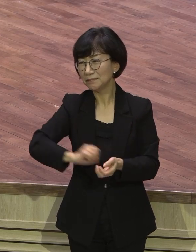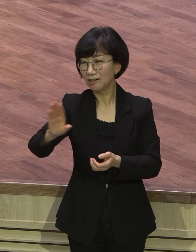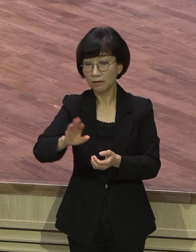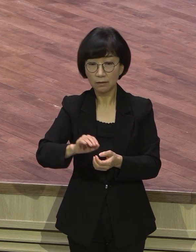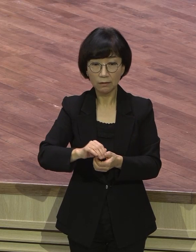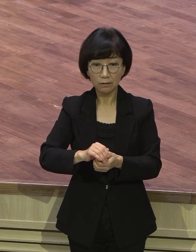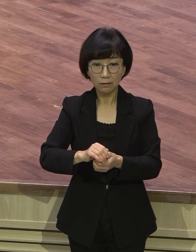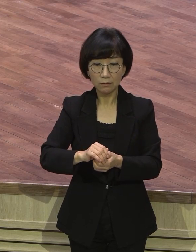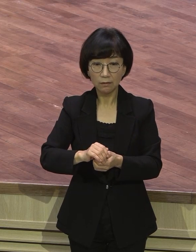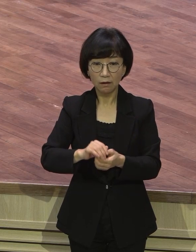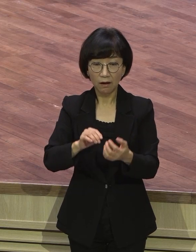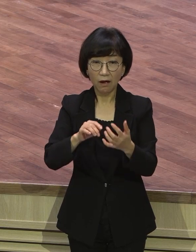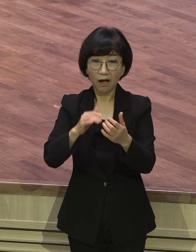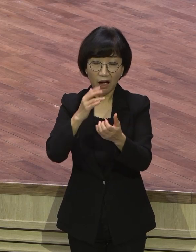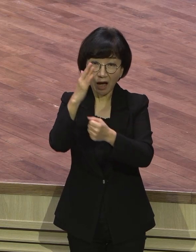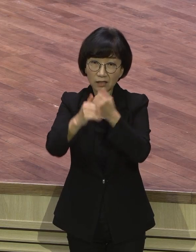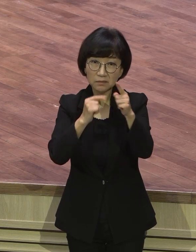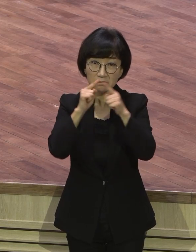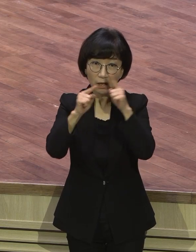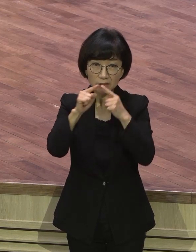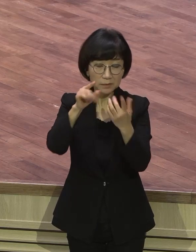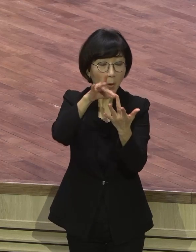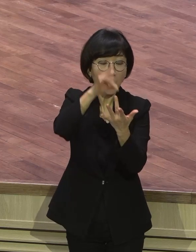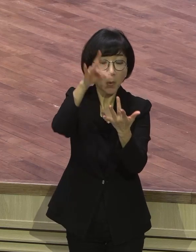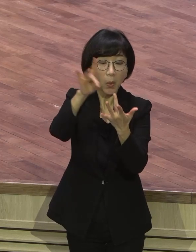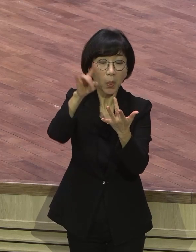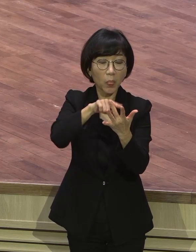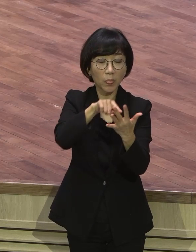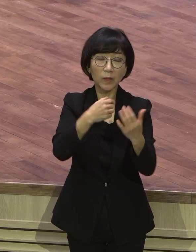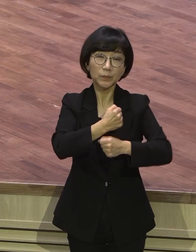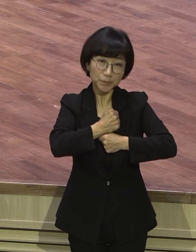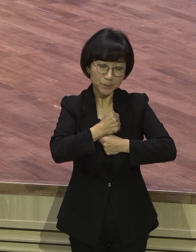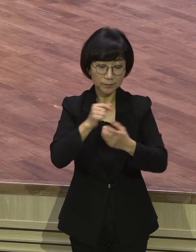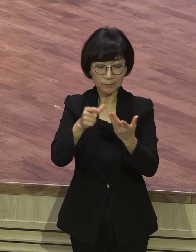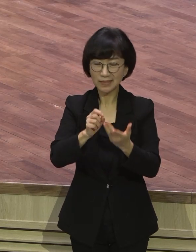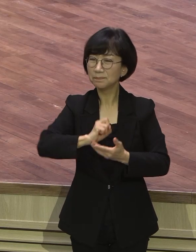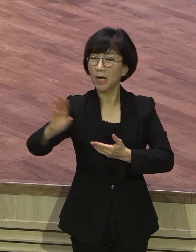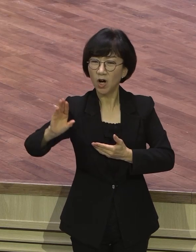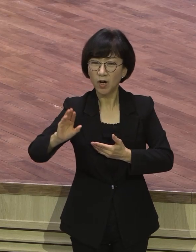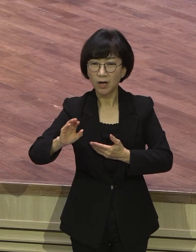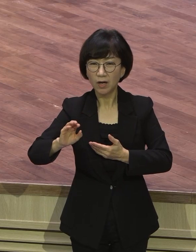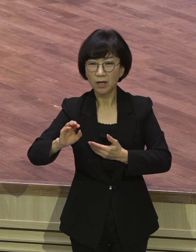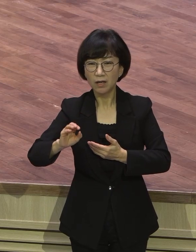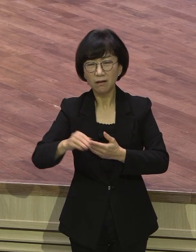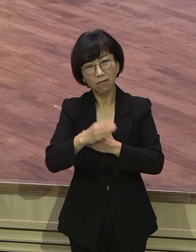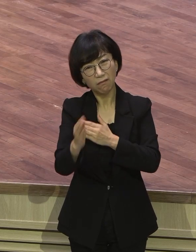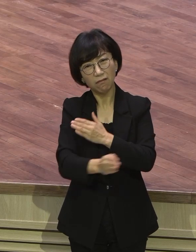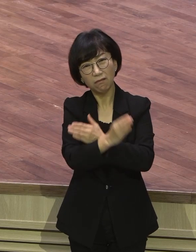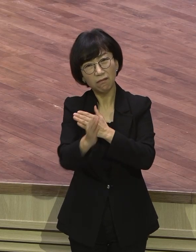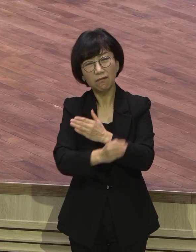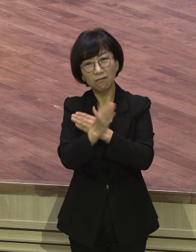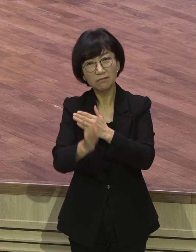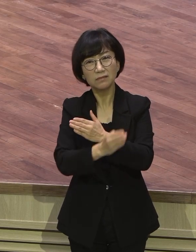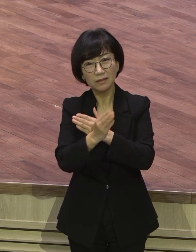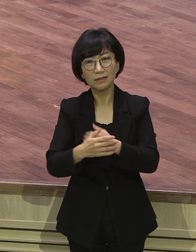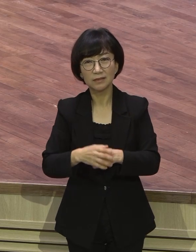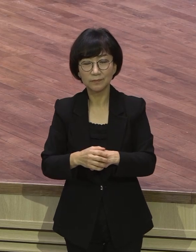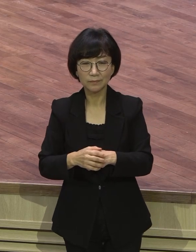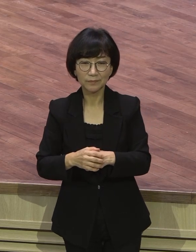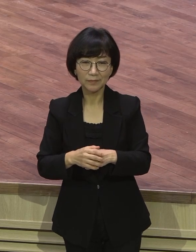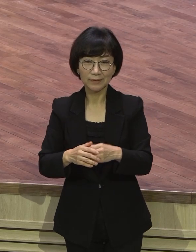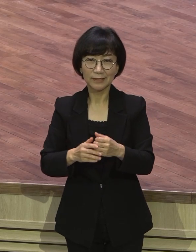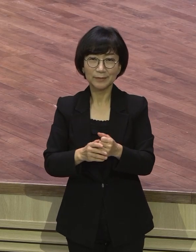경솔이 여기는 하나님의 말씀을 이렇게 아 이거 참 너무